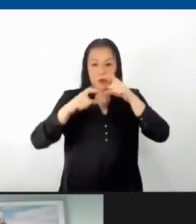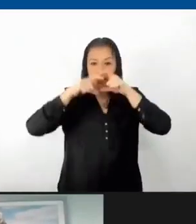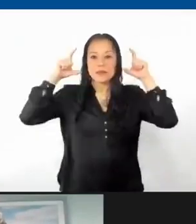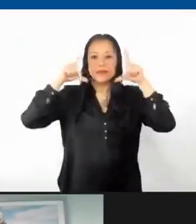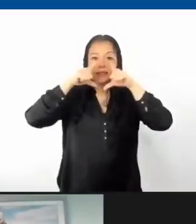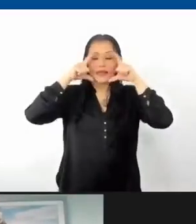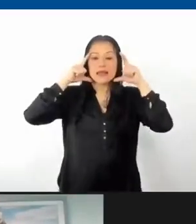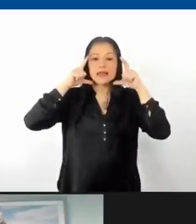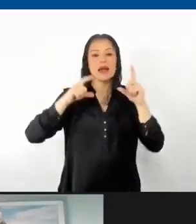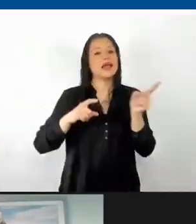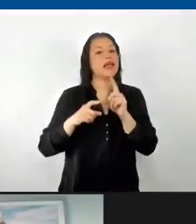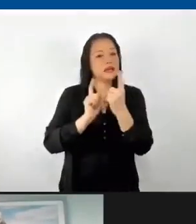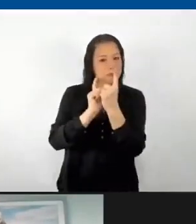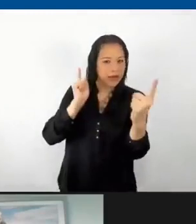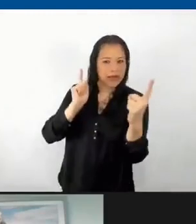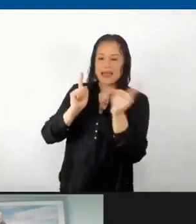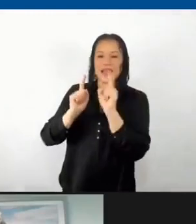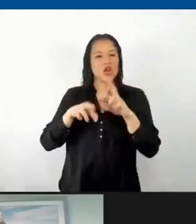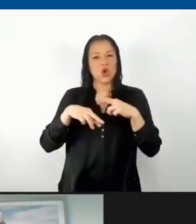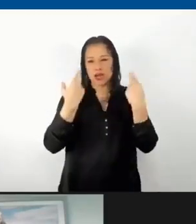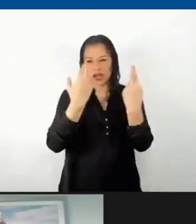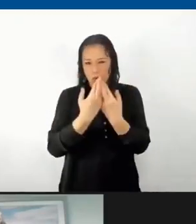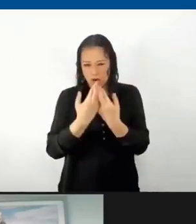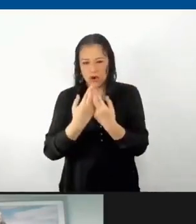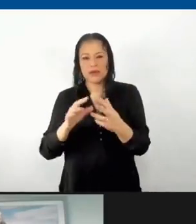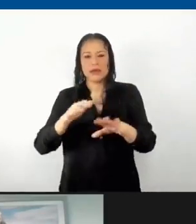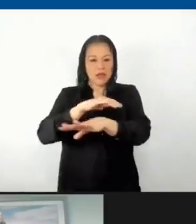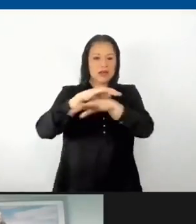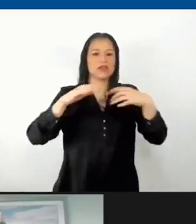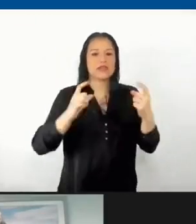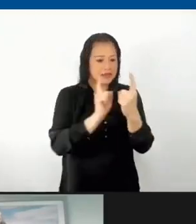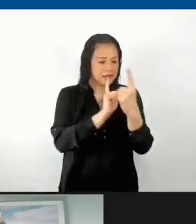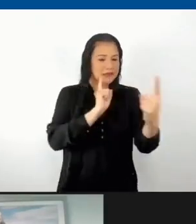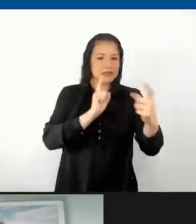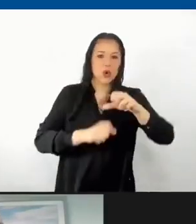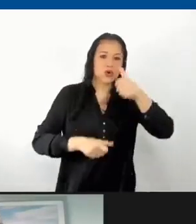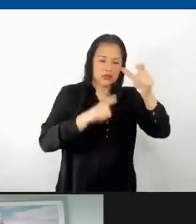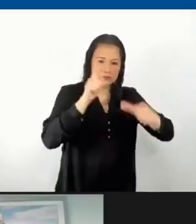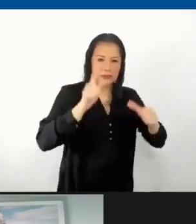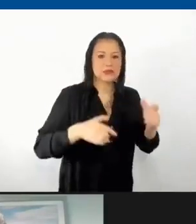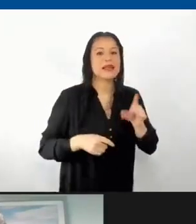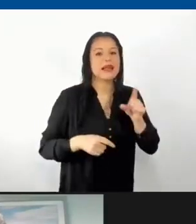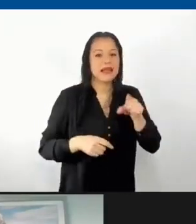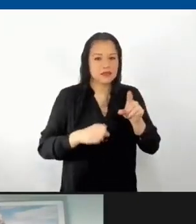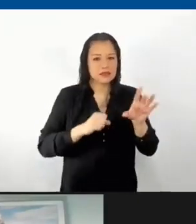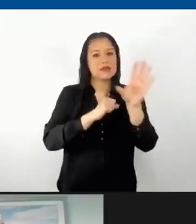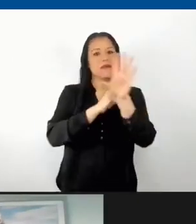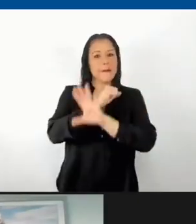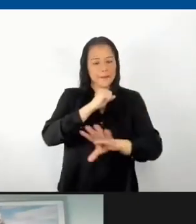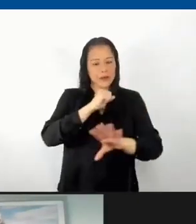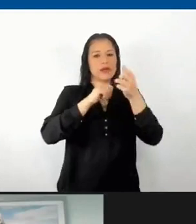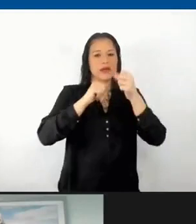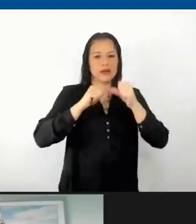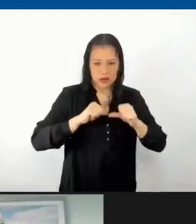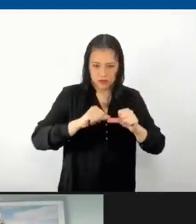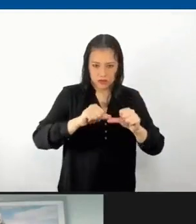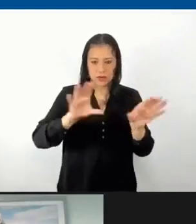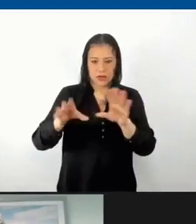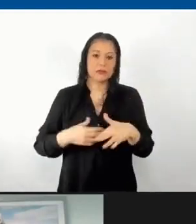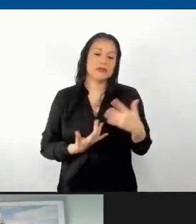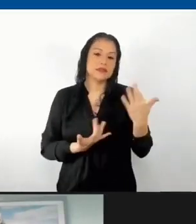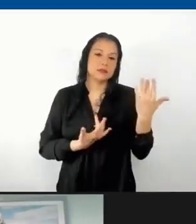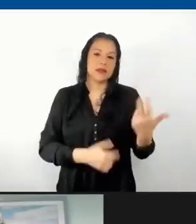el evitar las reuniones en espacios cerrados, al salir de la calle, la distancia con las demás gentes, eso es lo que tenemos que hacer mientras nos